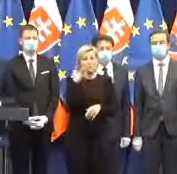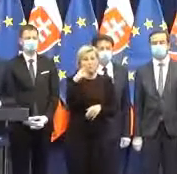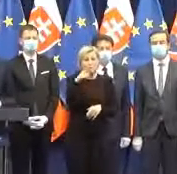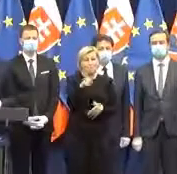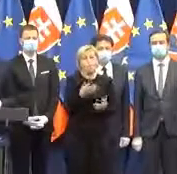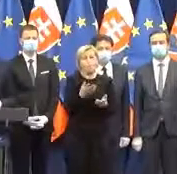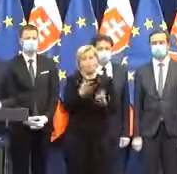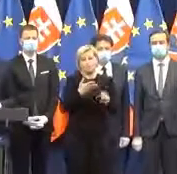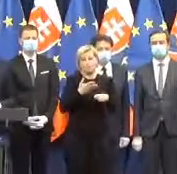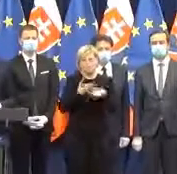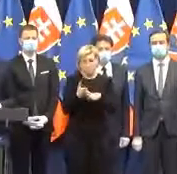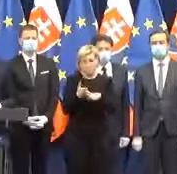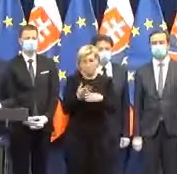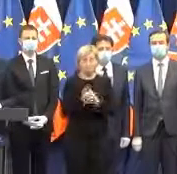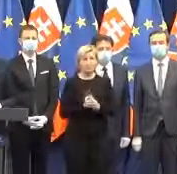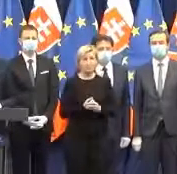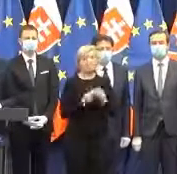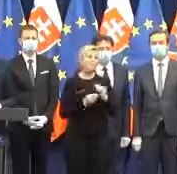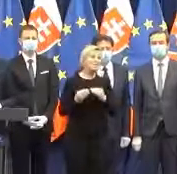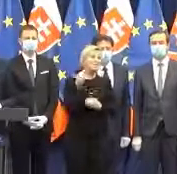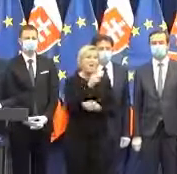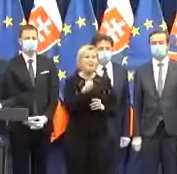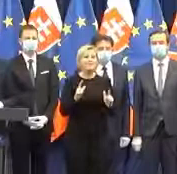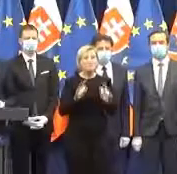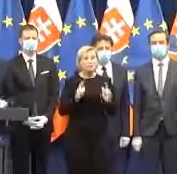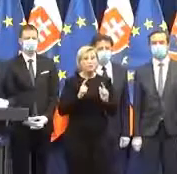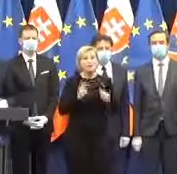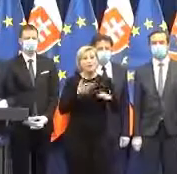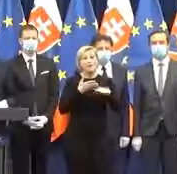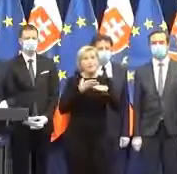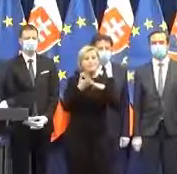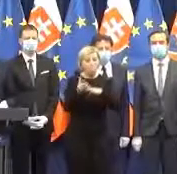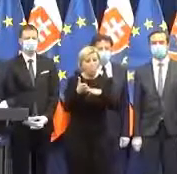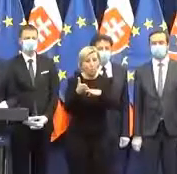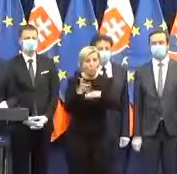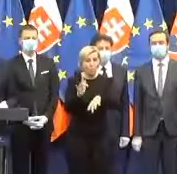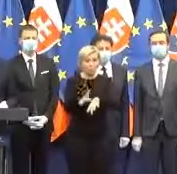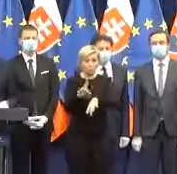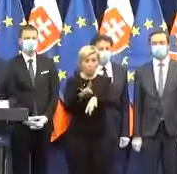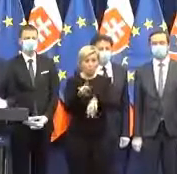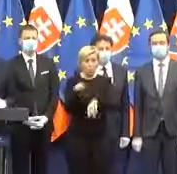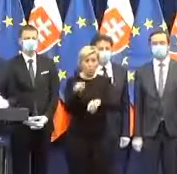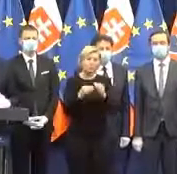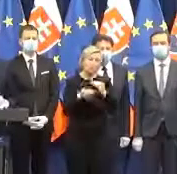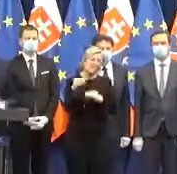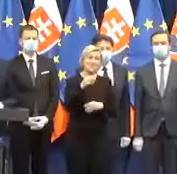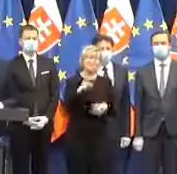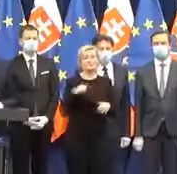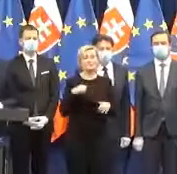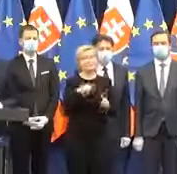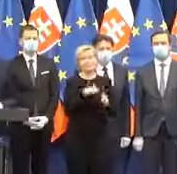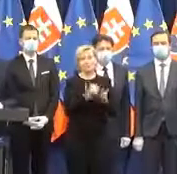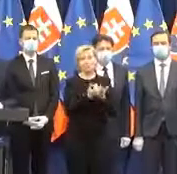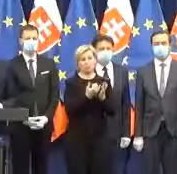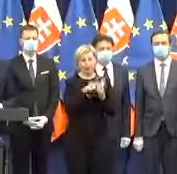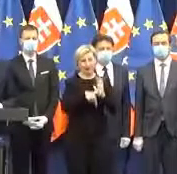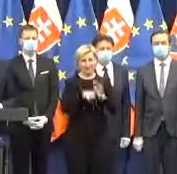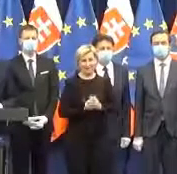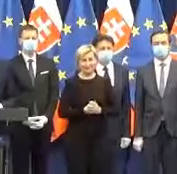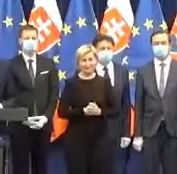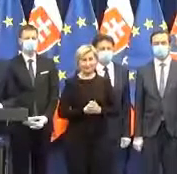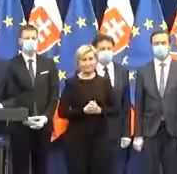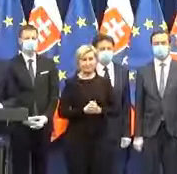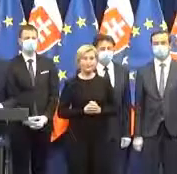najmä tú pomoc očakávame aj teda od samosprávy, ktorá dokáže týchto dôchodcov identifikovať. Ďalšie opatrenia, bolo by nezodpovedné, aby sme vám teraz